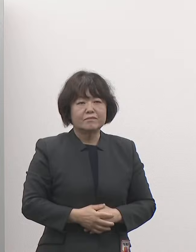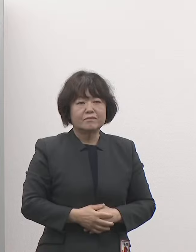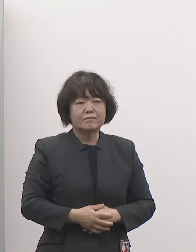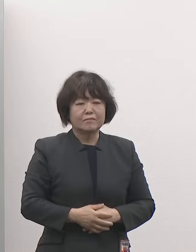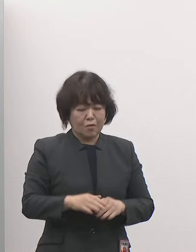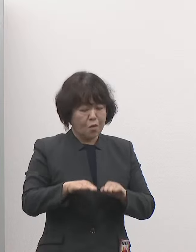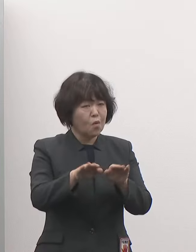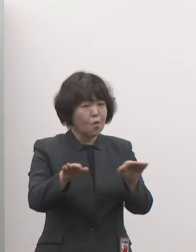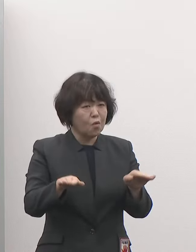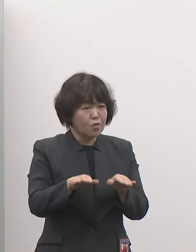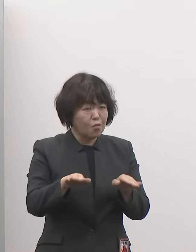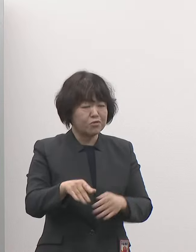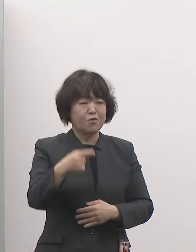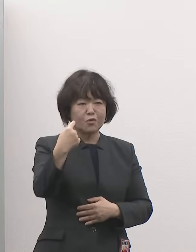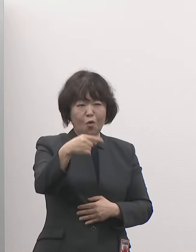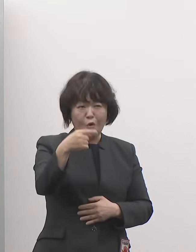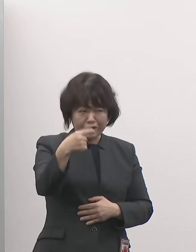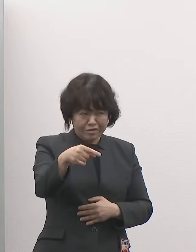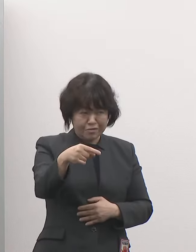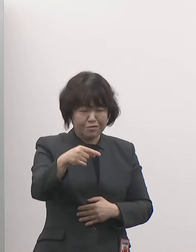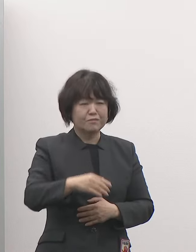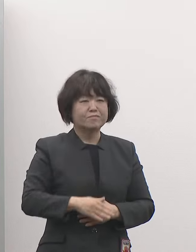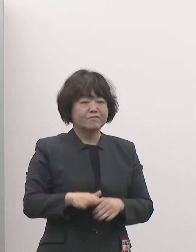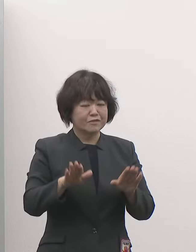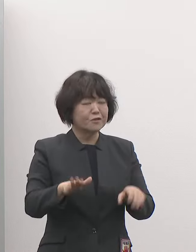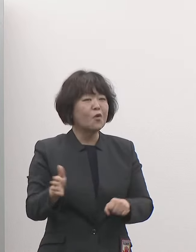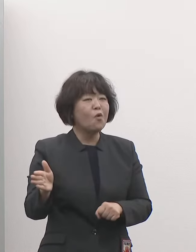子どもの教育に関しましては、ご案内のとおり本日から